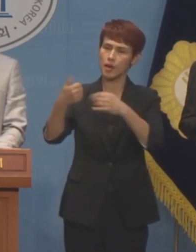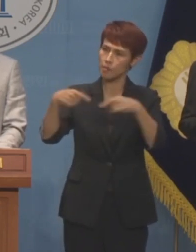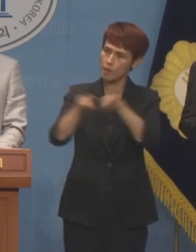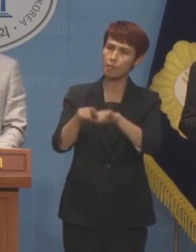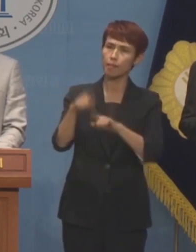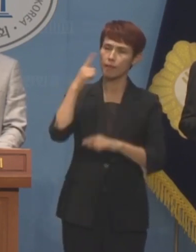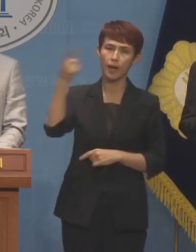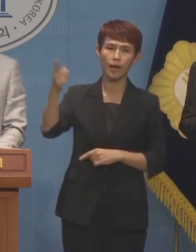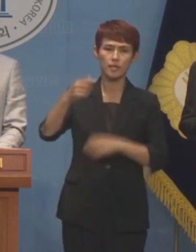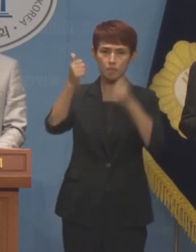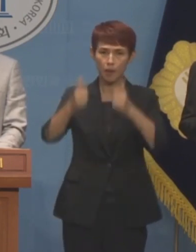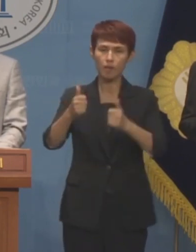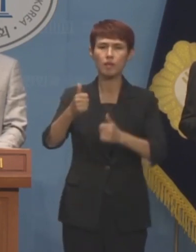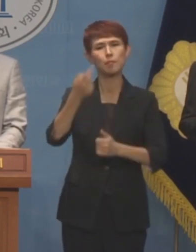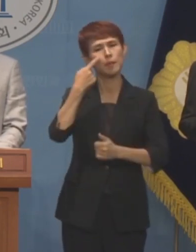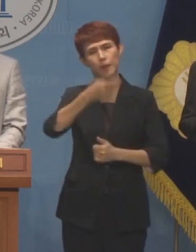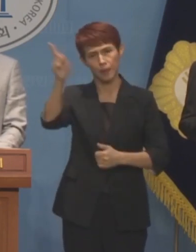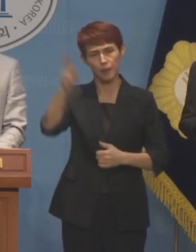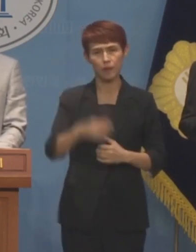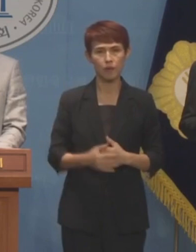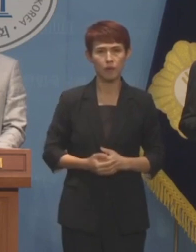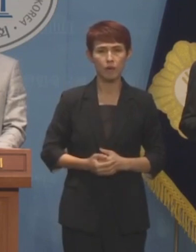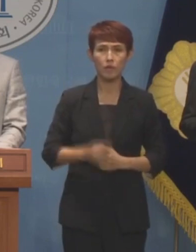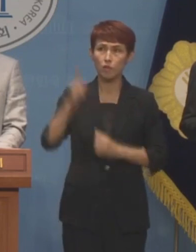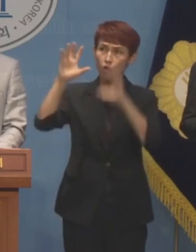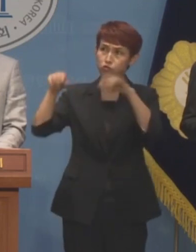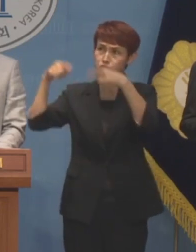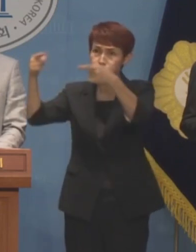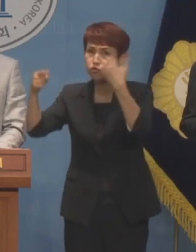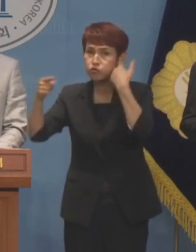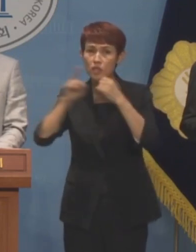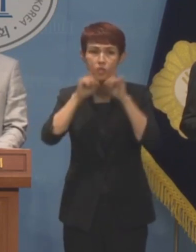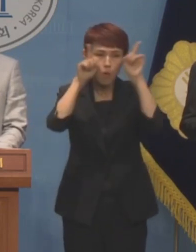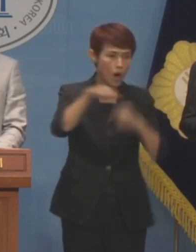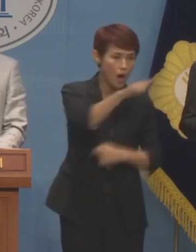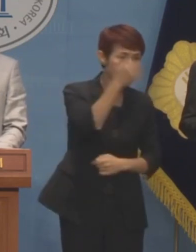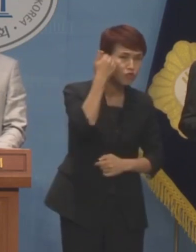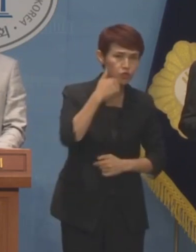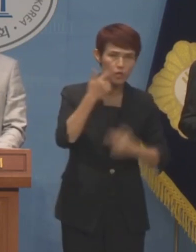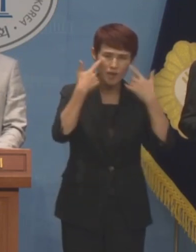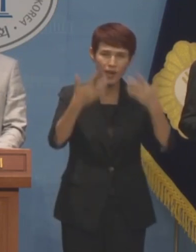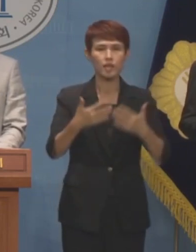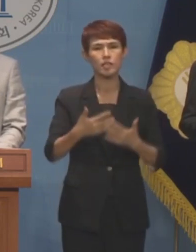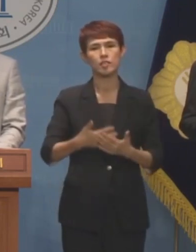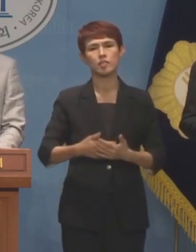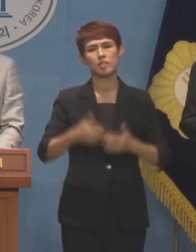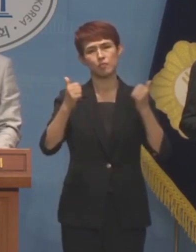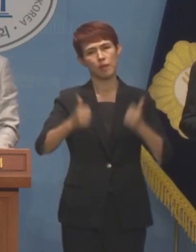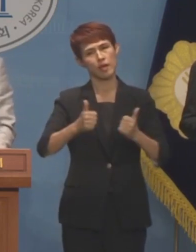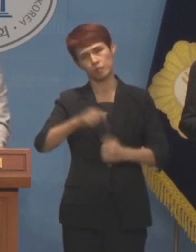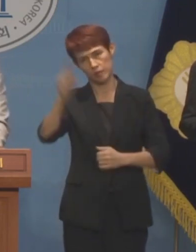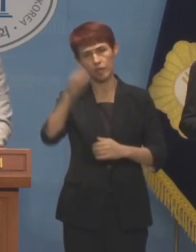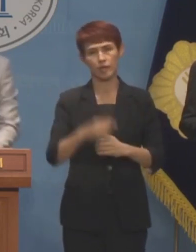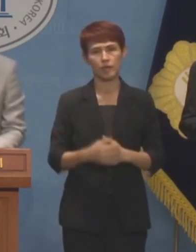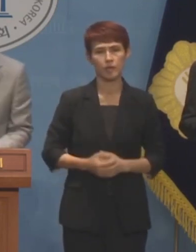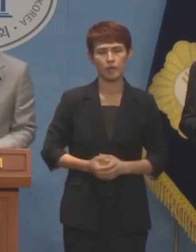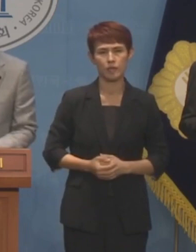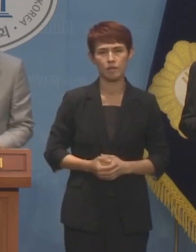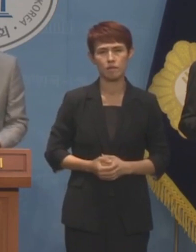하나님 앞에 가서 심판받읍시다. 누가 천국에 가고 누가 지옥에 갈지 꼭 심판받읍시다.